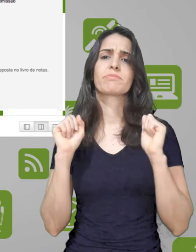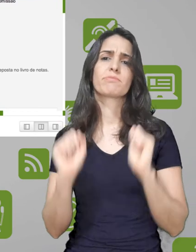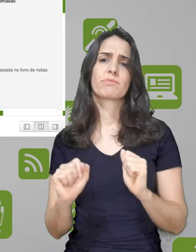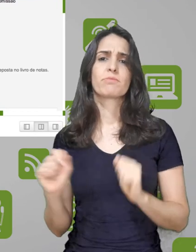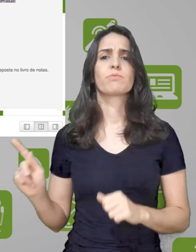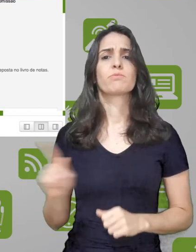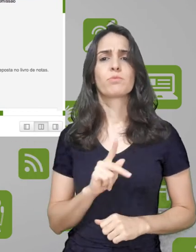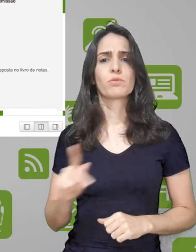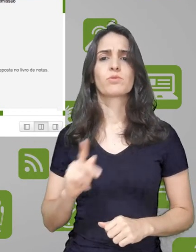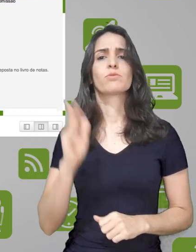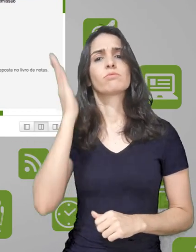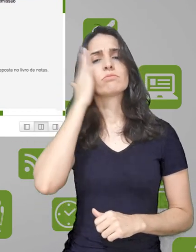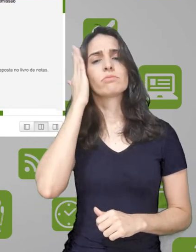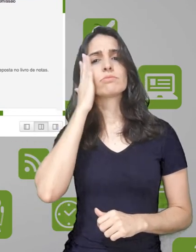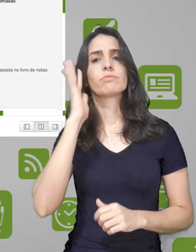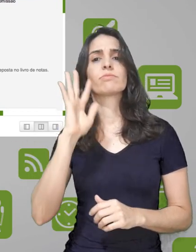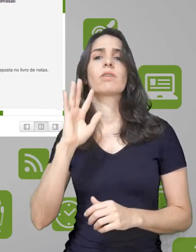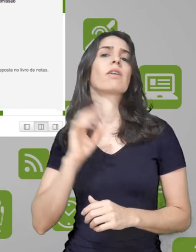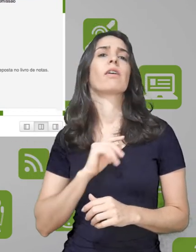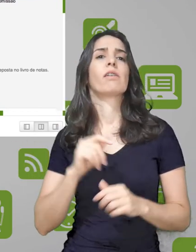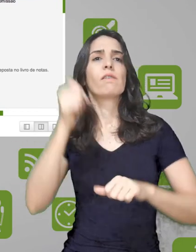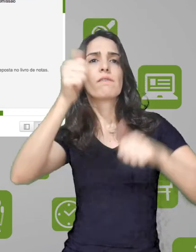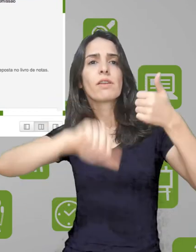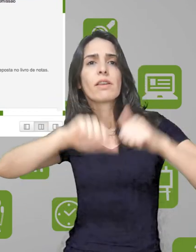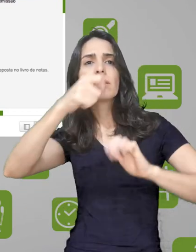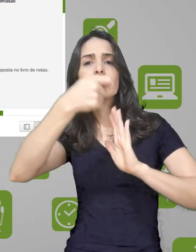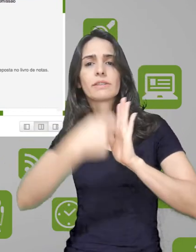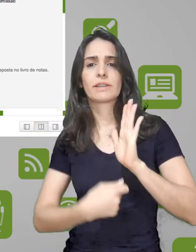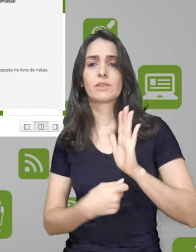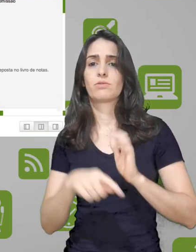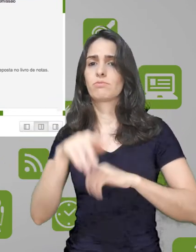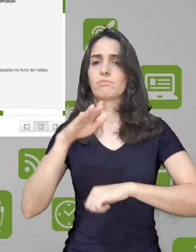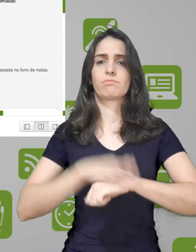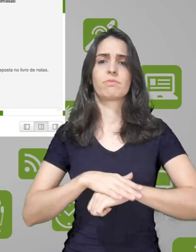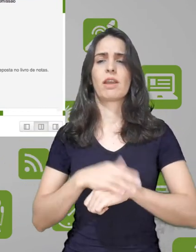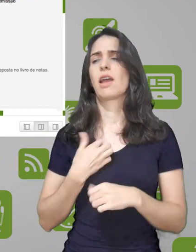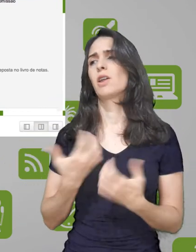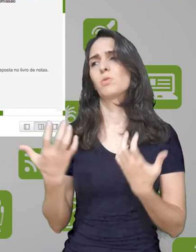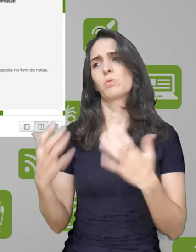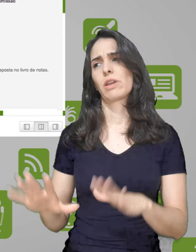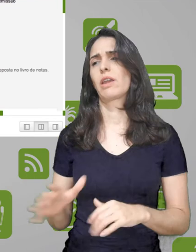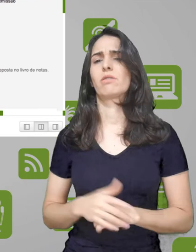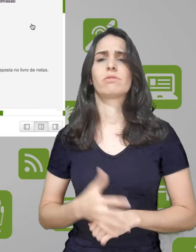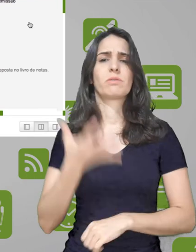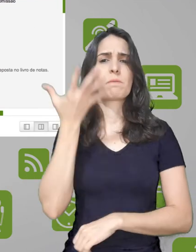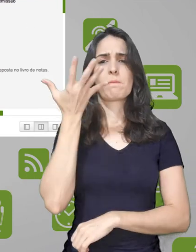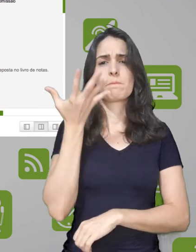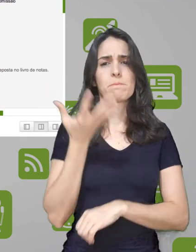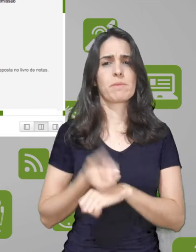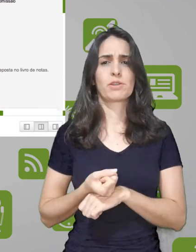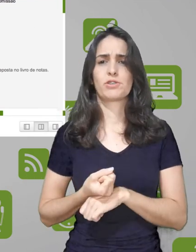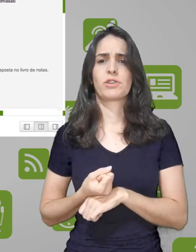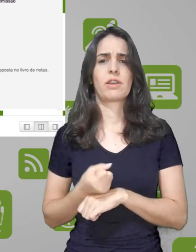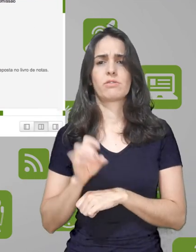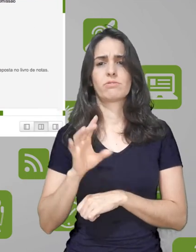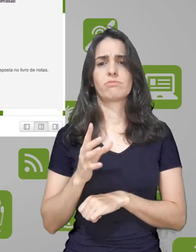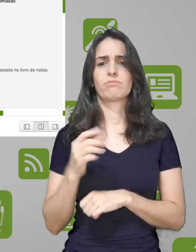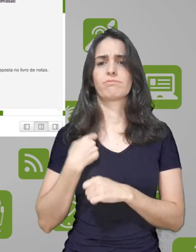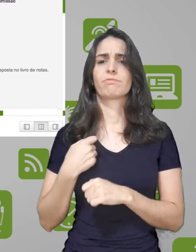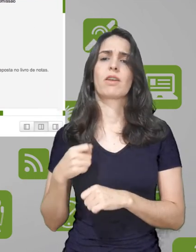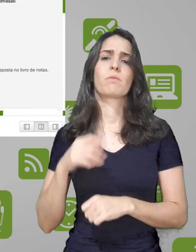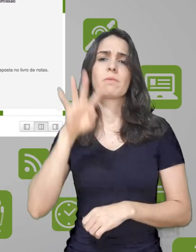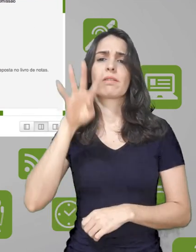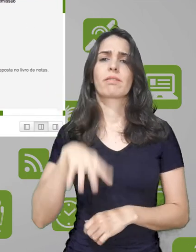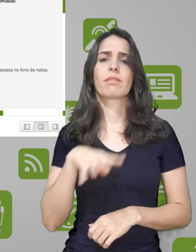redação professores que trabalham com revisão de texto em geral Mas você não precisa você não quer você prefere fazer o download